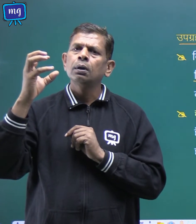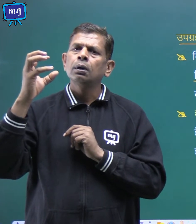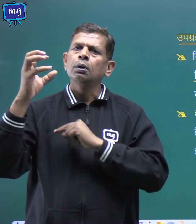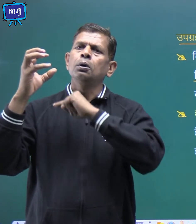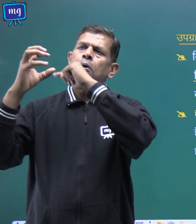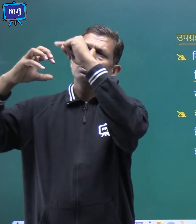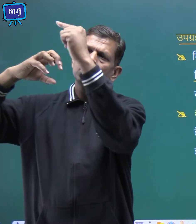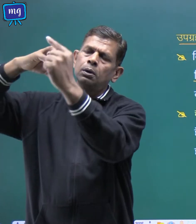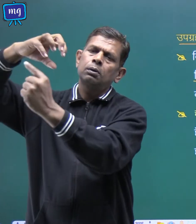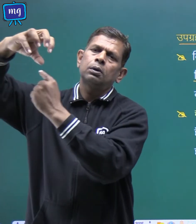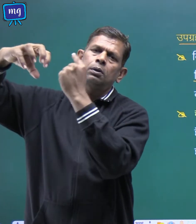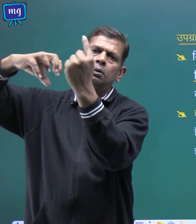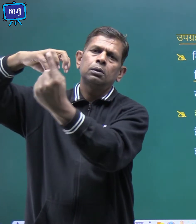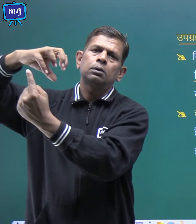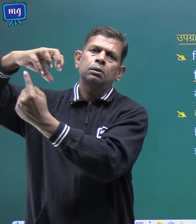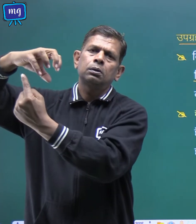परिक्रमा करता है,